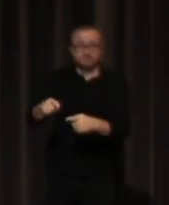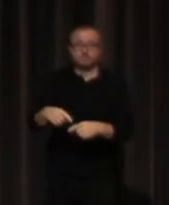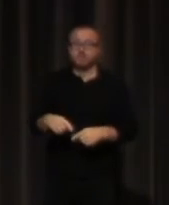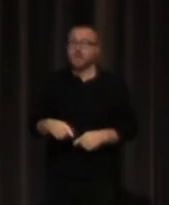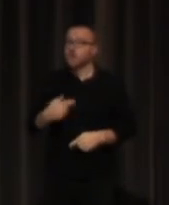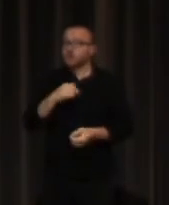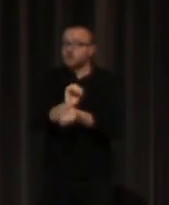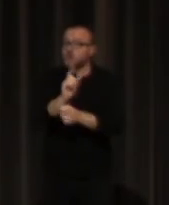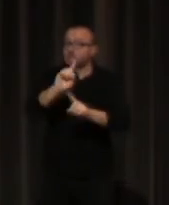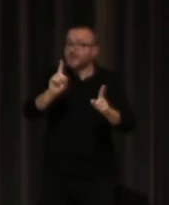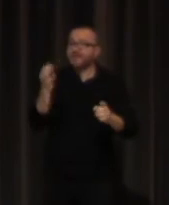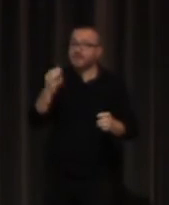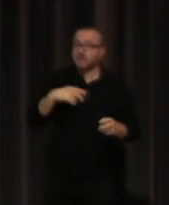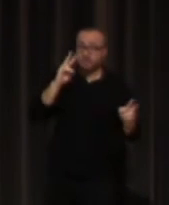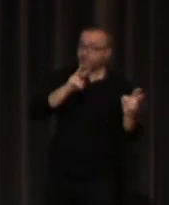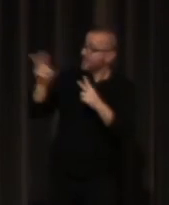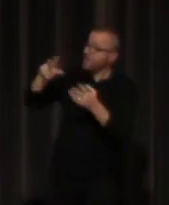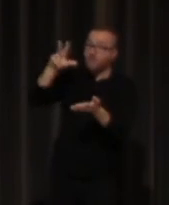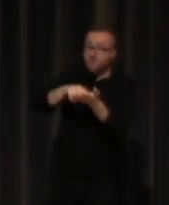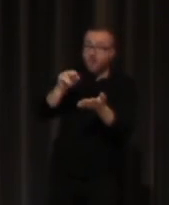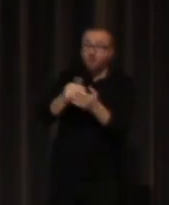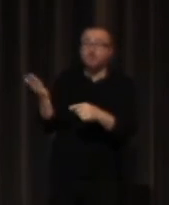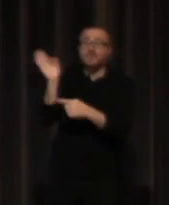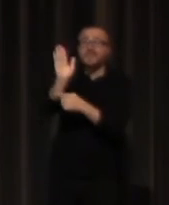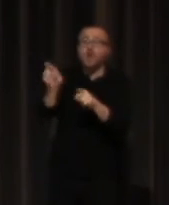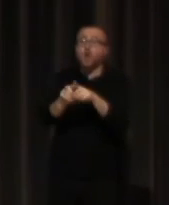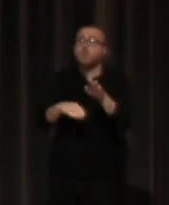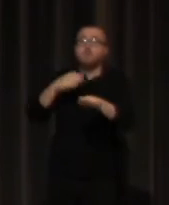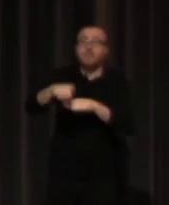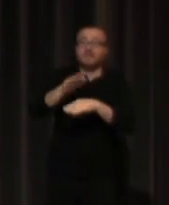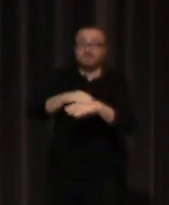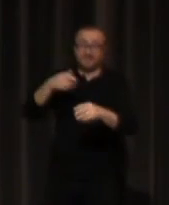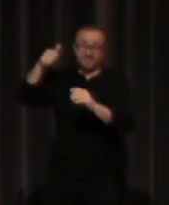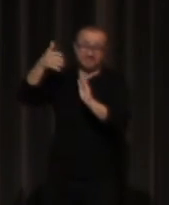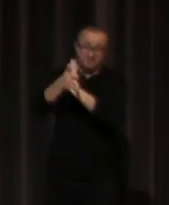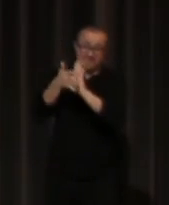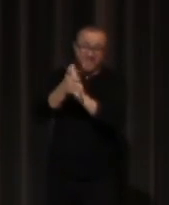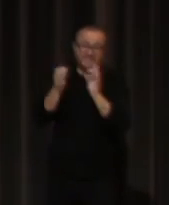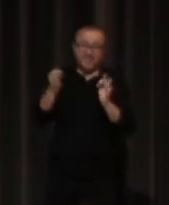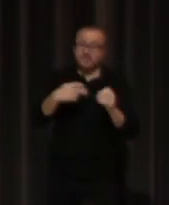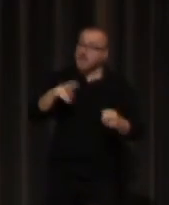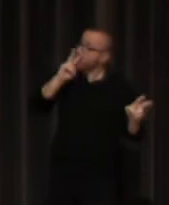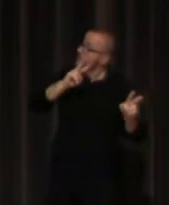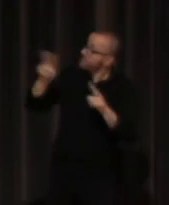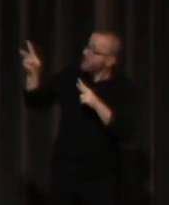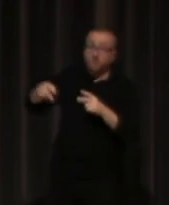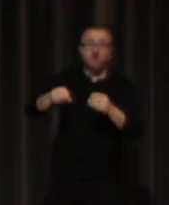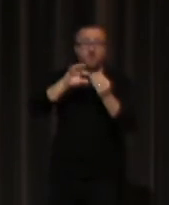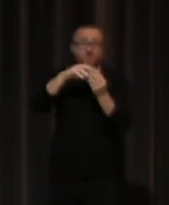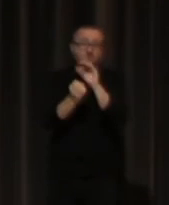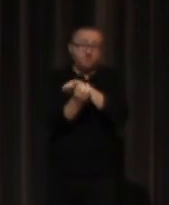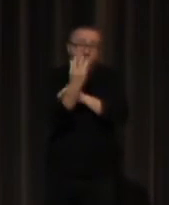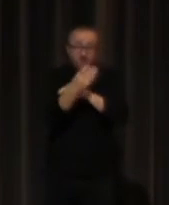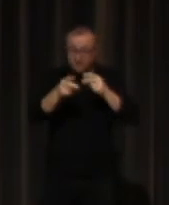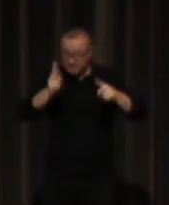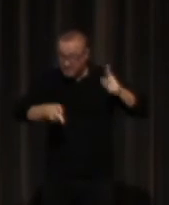d'aquí ve la foto i d'aquí ve aquesta conferència, és que veure aquestes flors a terra, tal com estan,